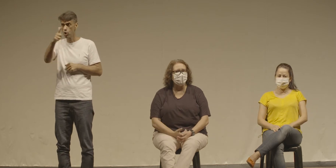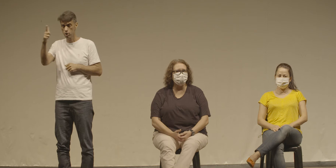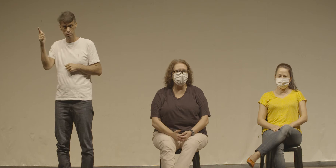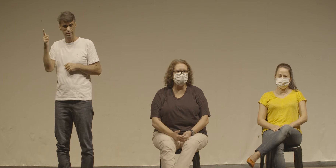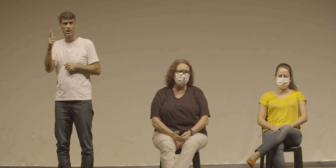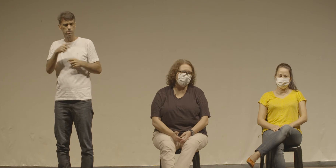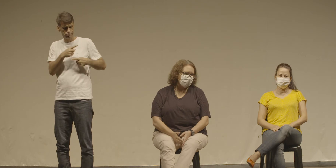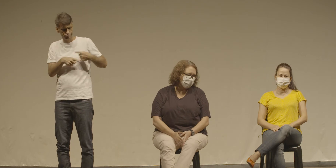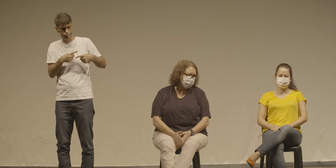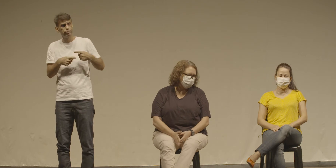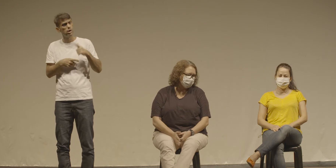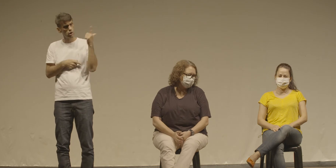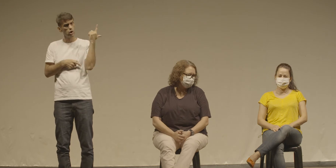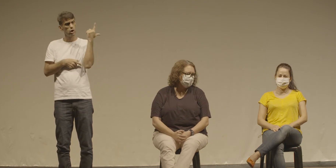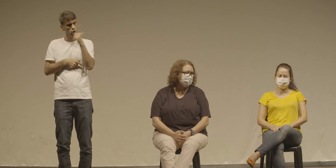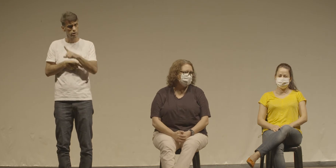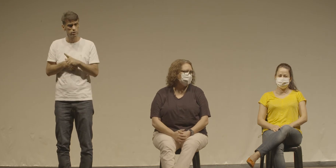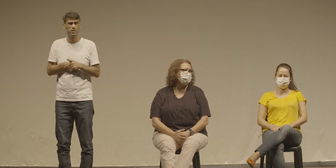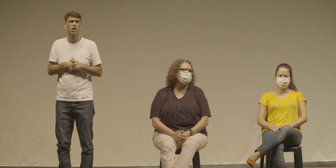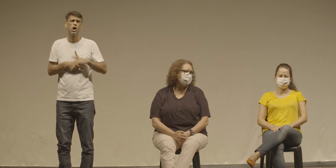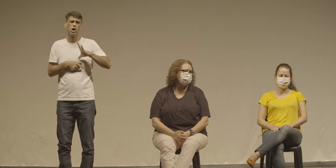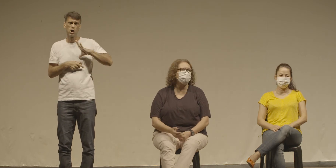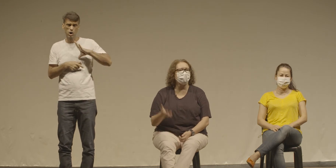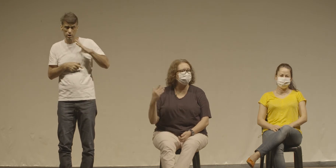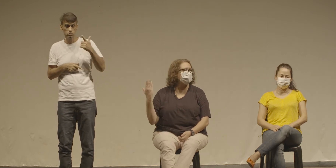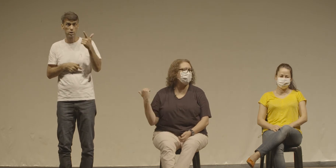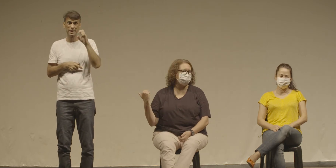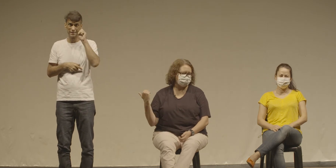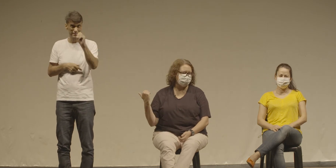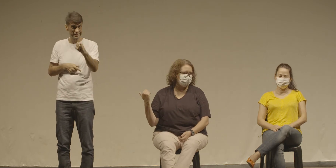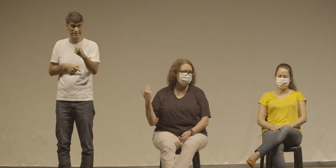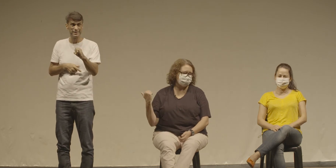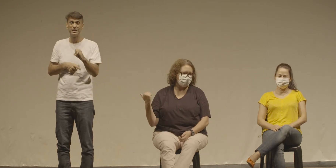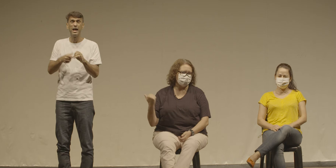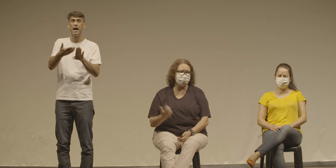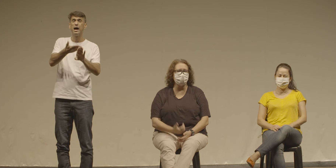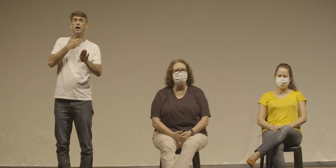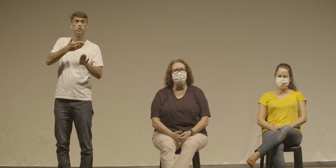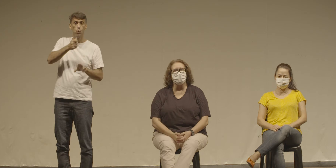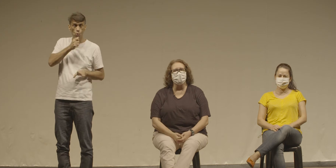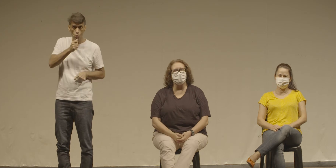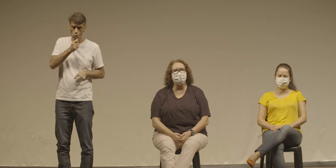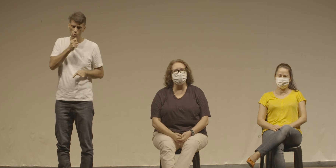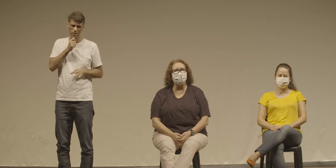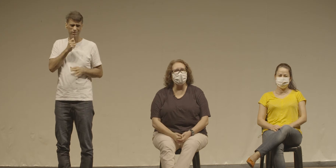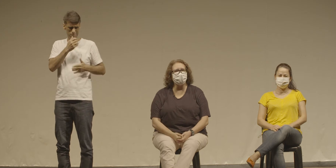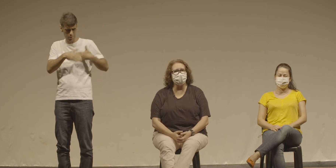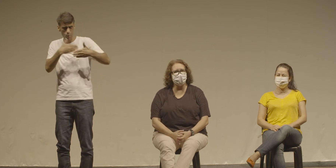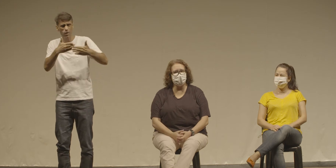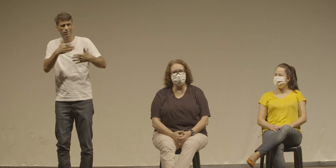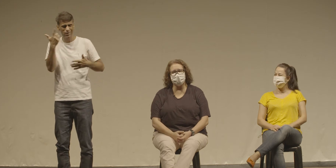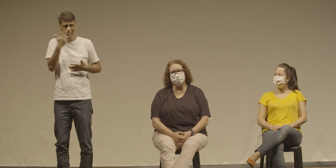gerações tivessem a coragem que talvez poderiam não ter se não tivesse tido alguém antes delas, né? Então, assim, a